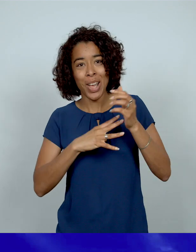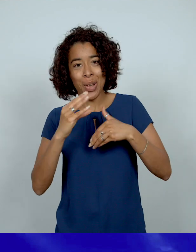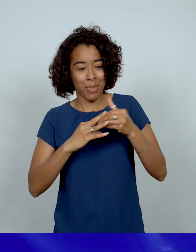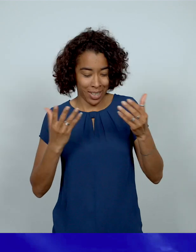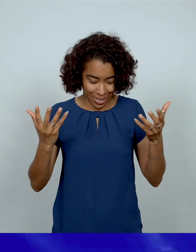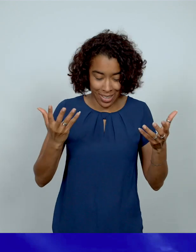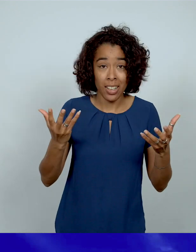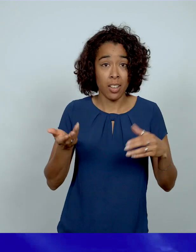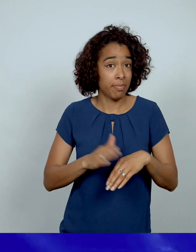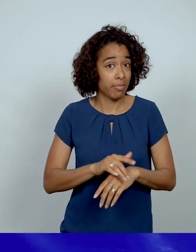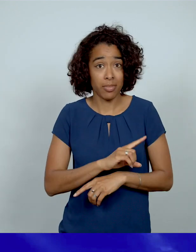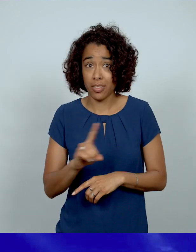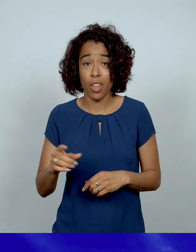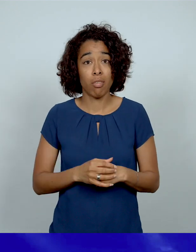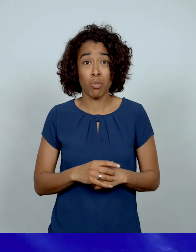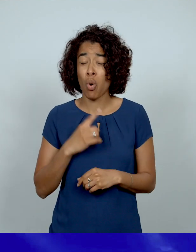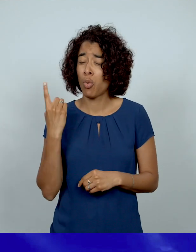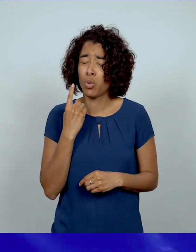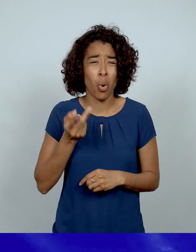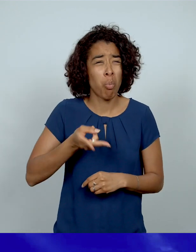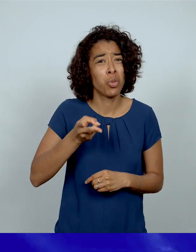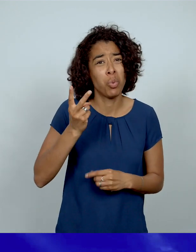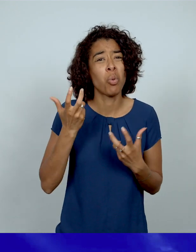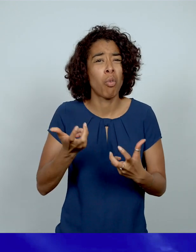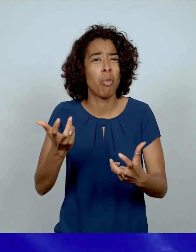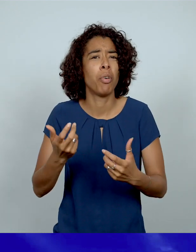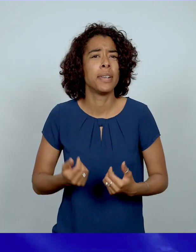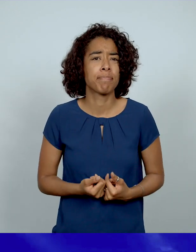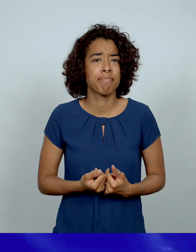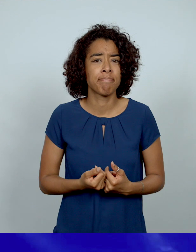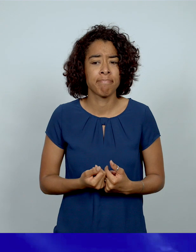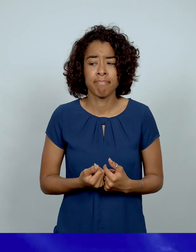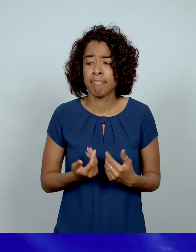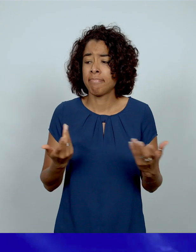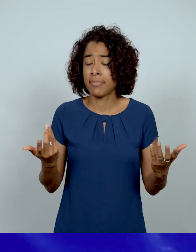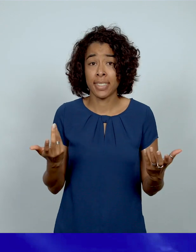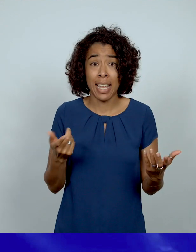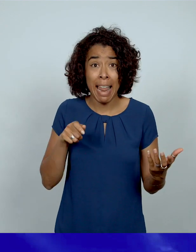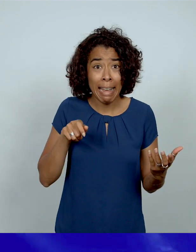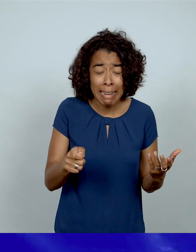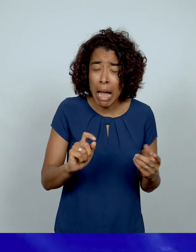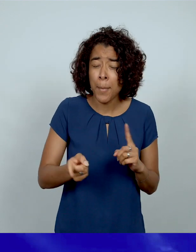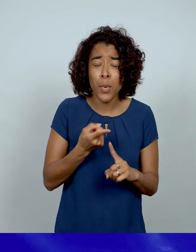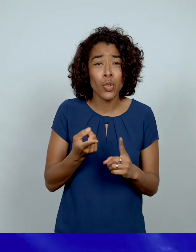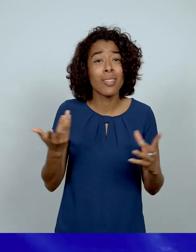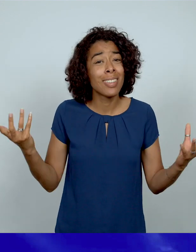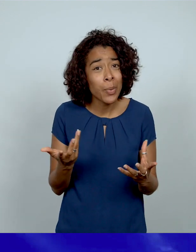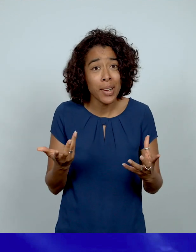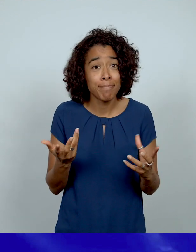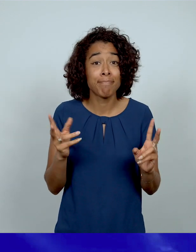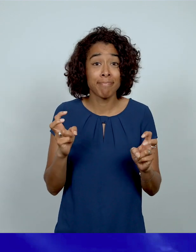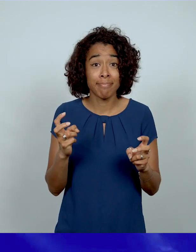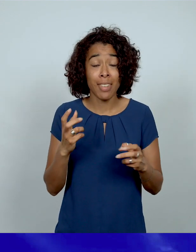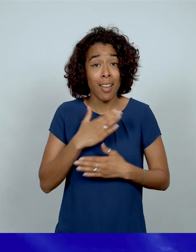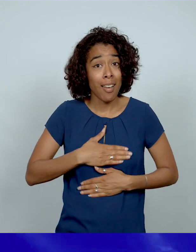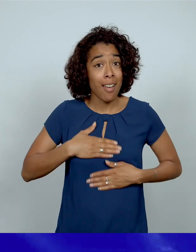amener en moi le bonheur. Parce que finalement, on en veut toujours plus. Je crois qu'une des clés, c'est le contentement. Vous savez, l'argent